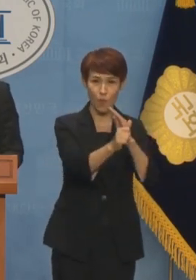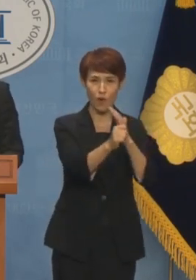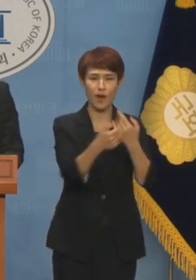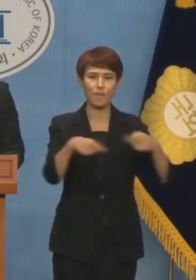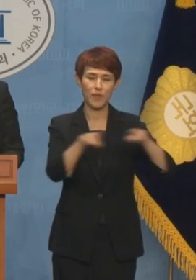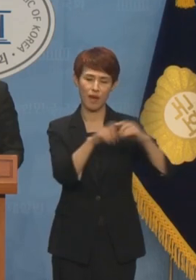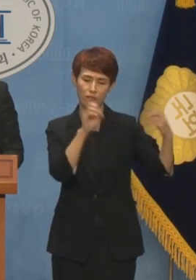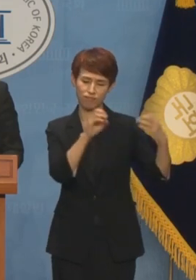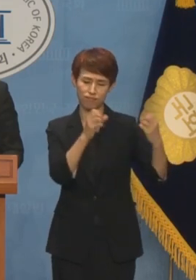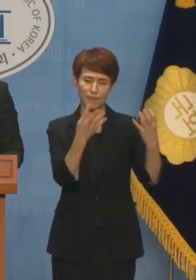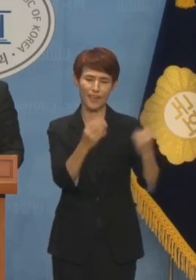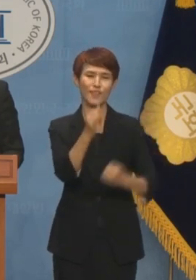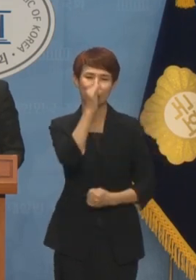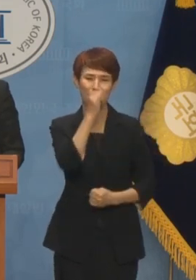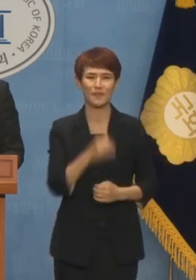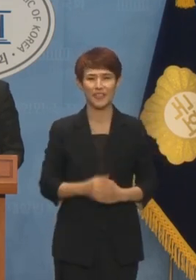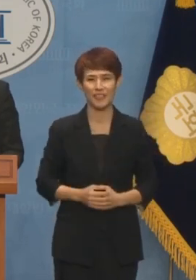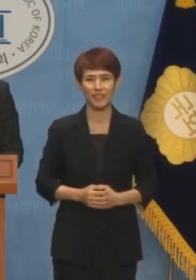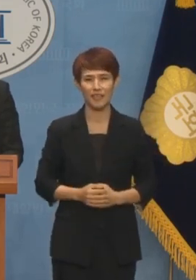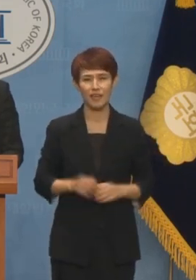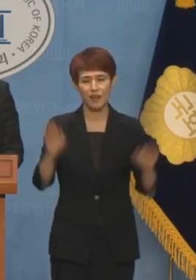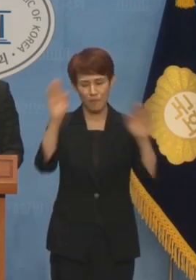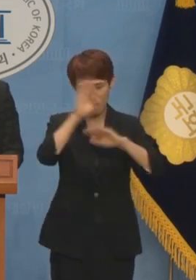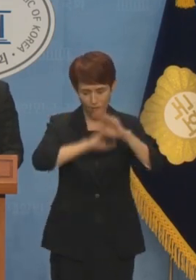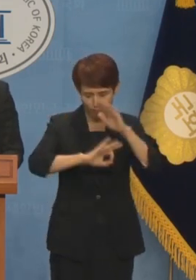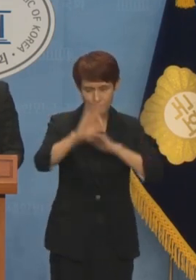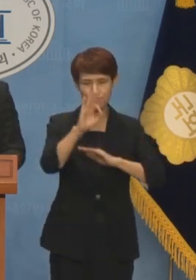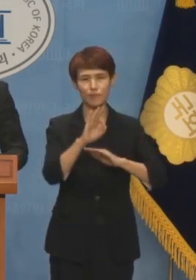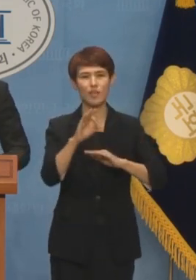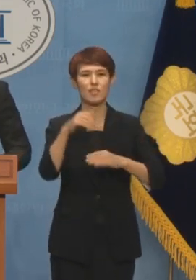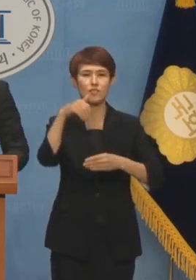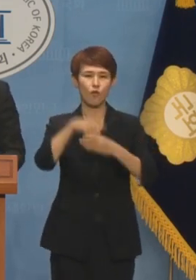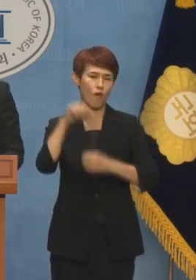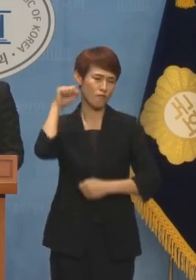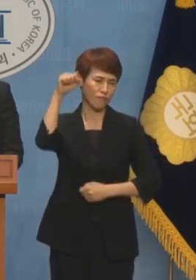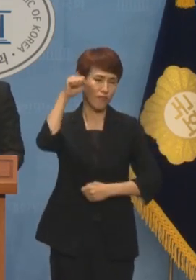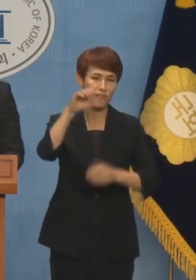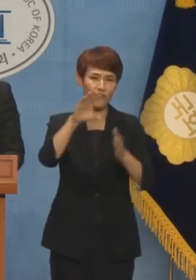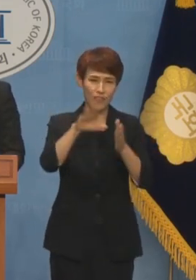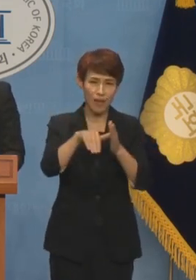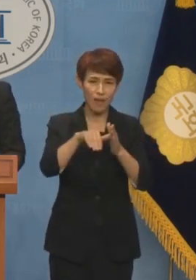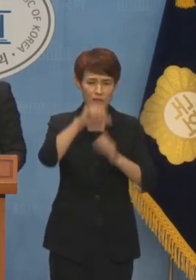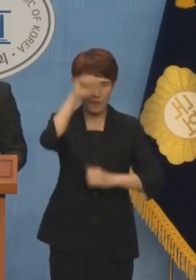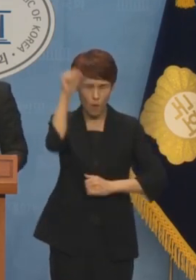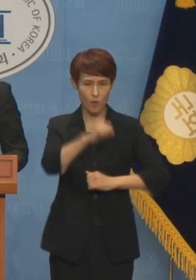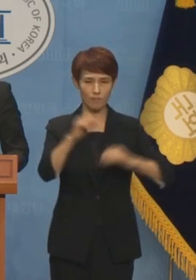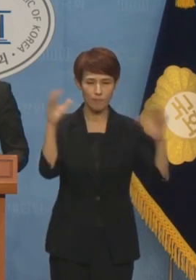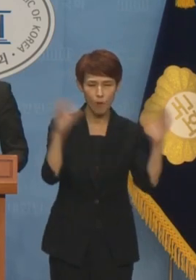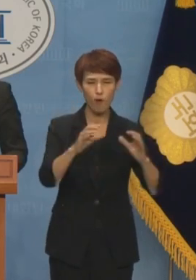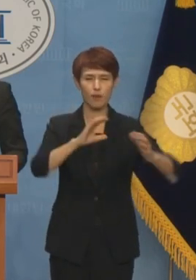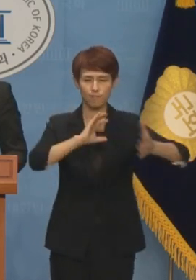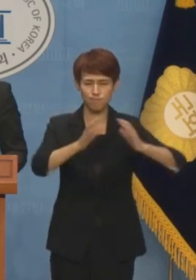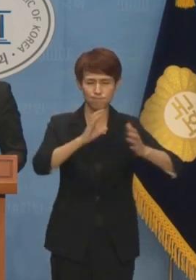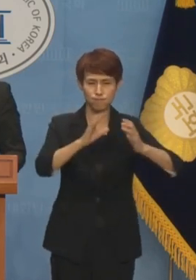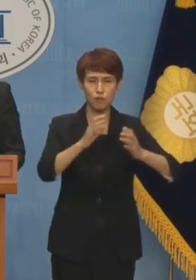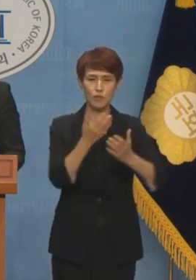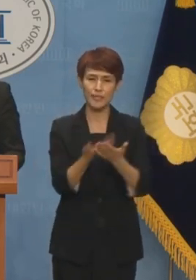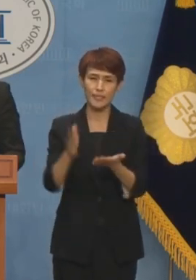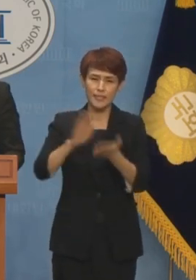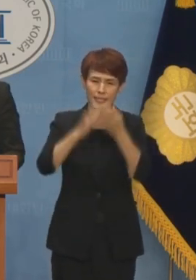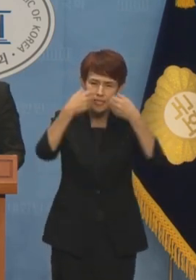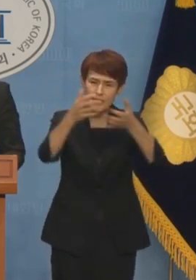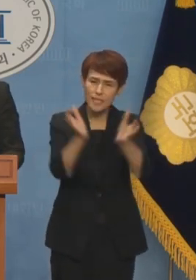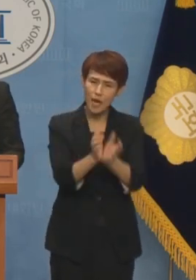많은 이야기를 나눴습니다. 밤낮으로 이어진 선거운동에도 꼭두 새벽에도 모여서 우리 개혁신당이